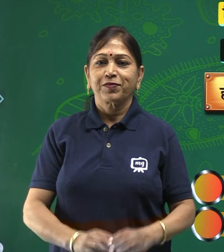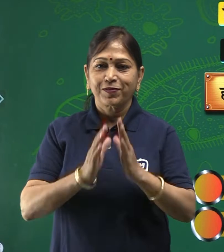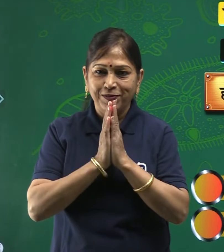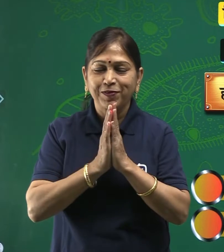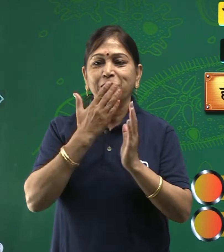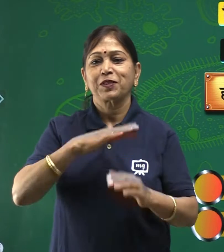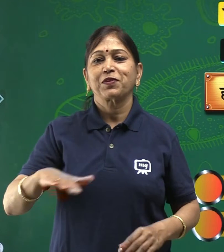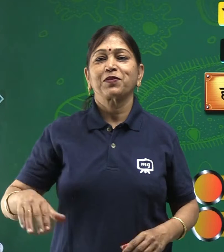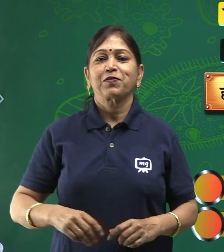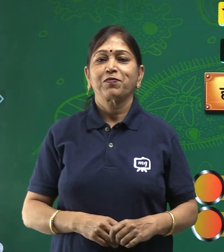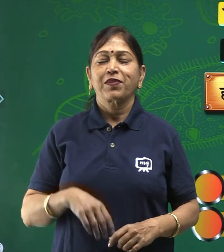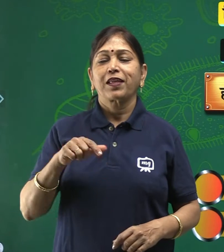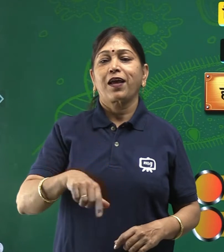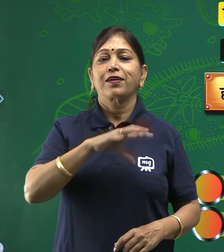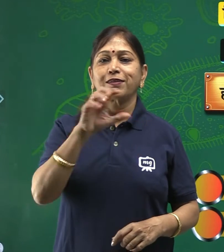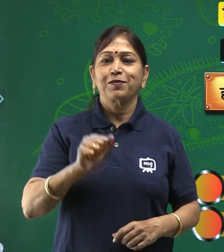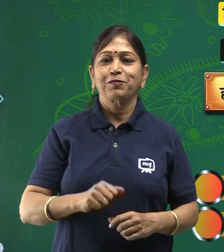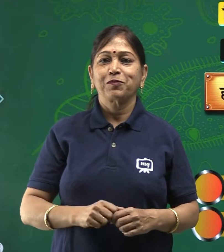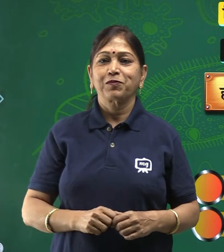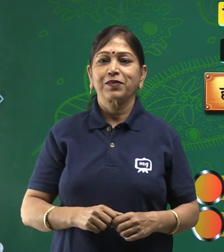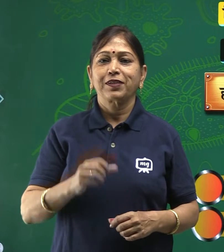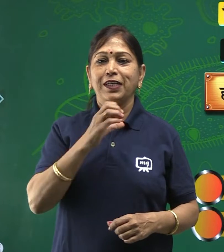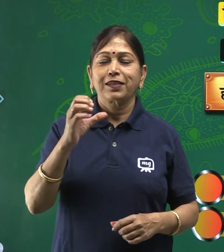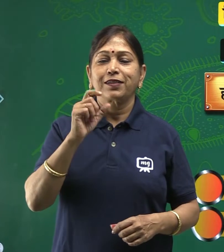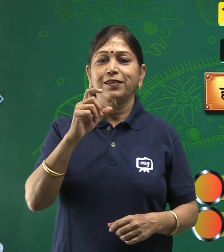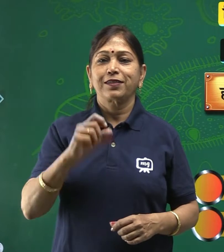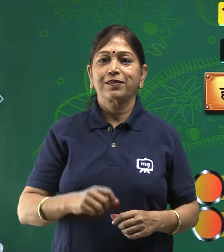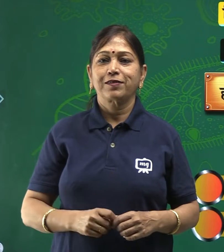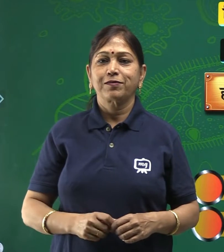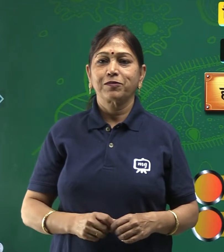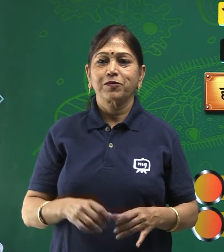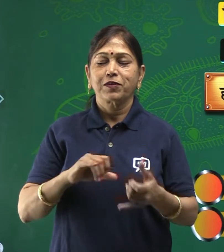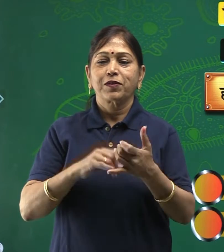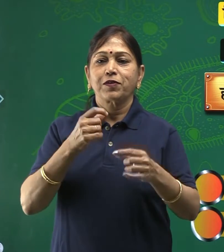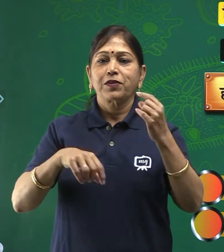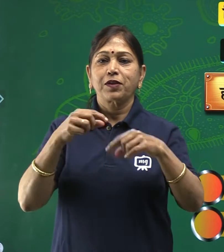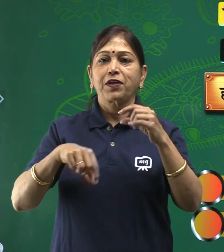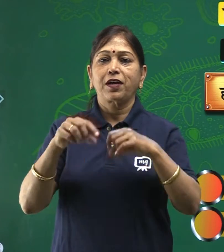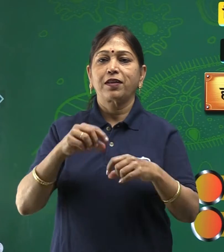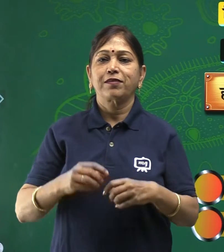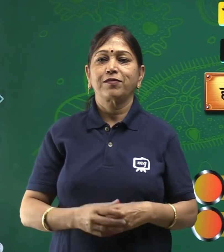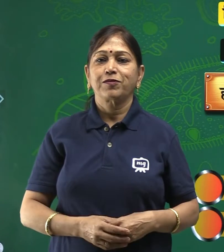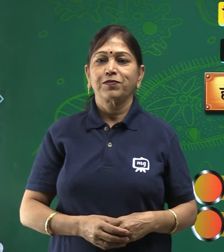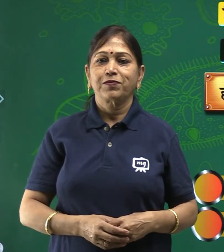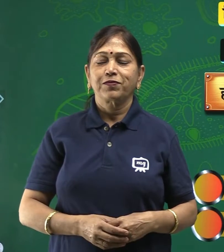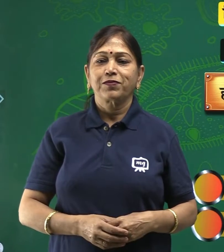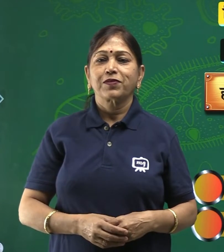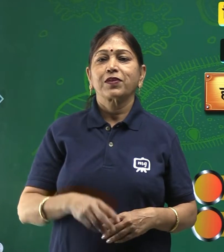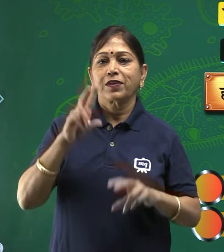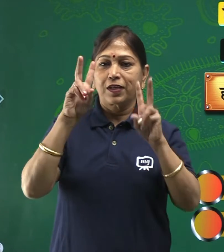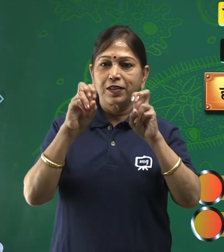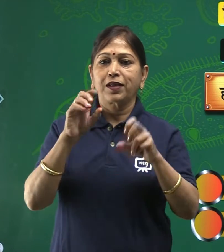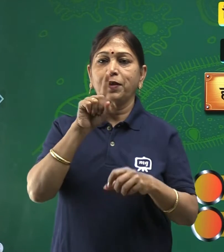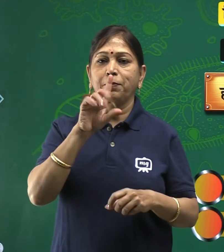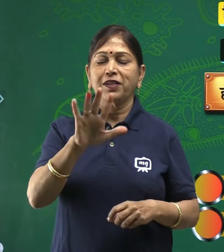नमस्ते बच्चों। आज हम कक्षा 10 विषय विज्ञान अध्याय